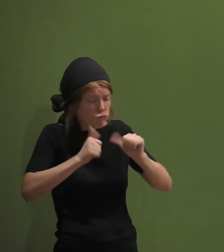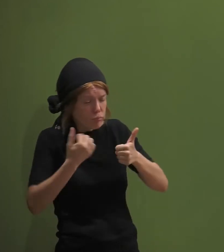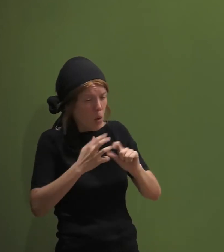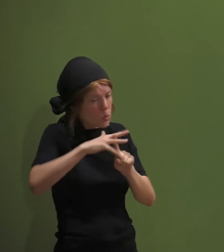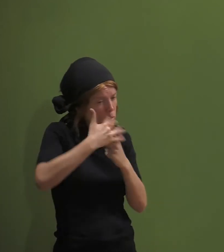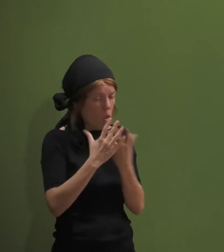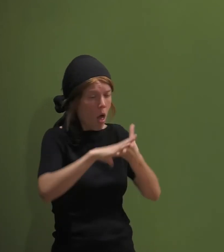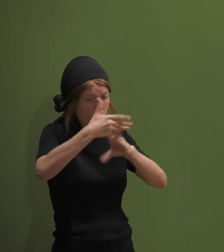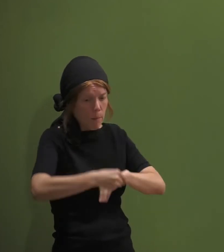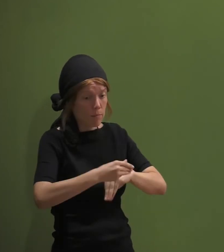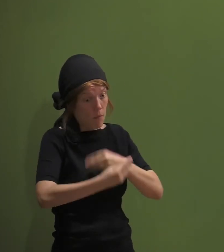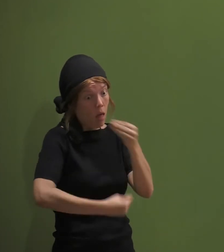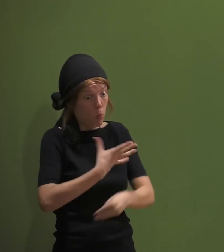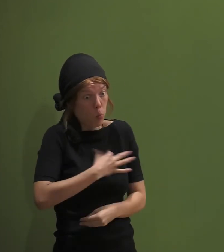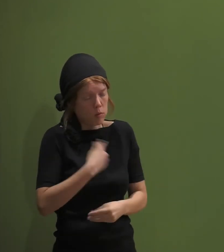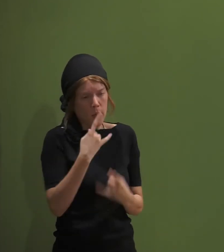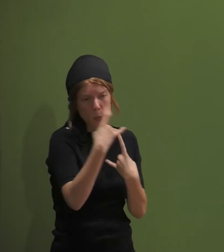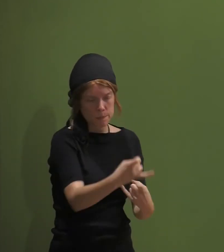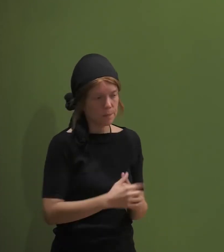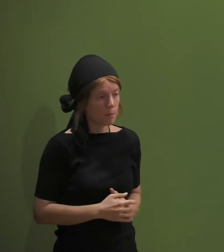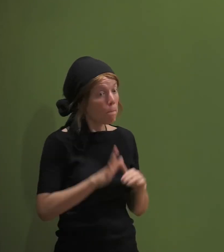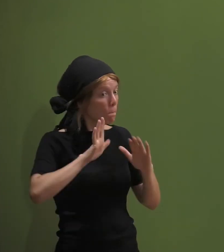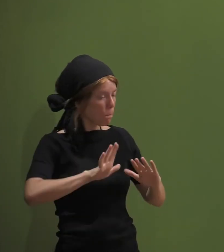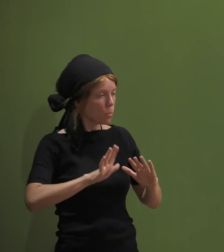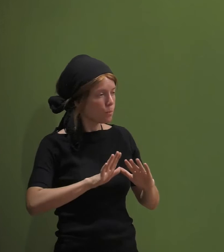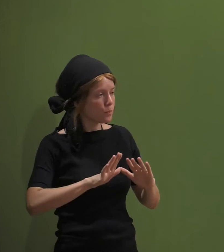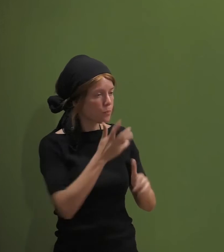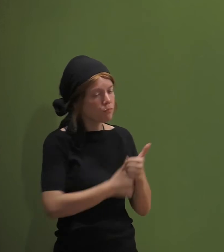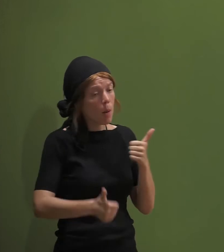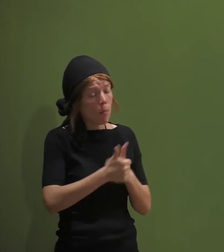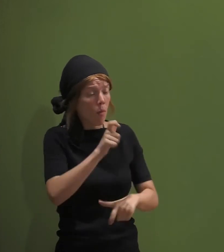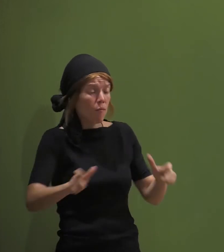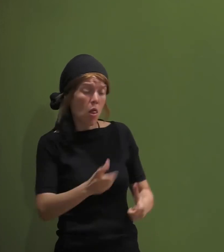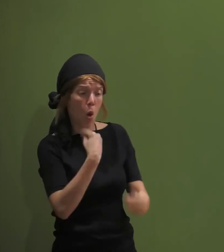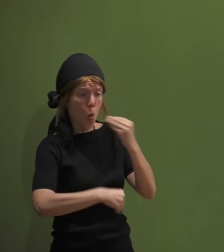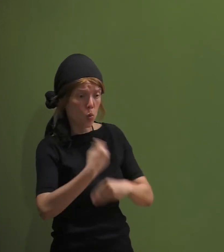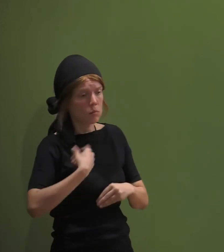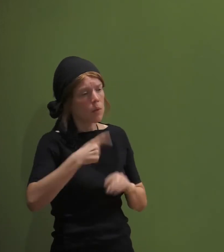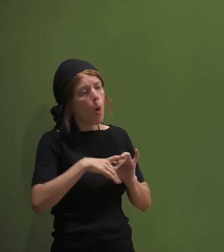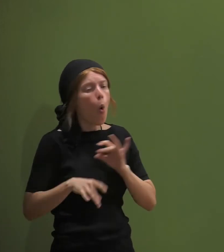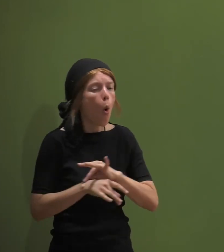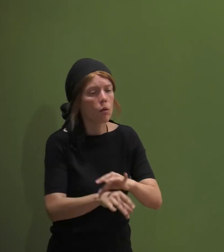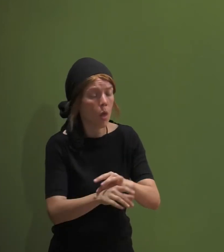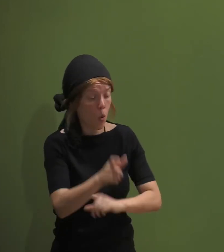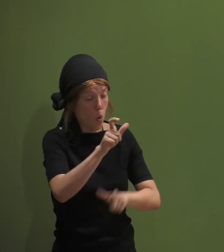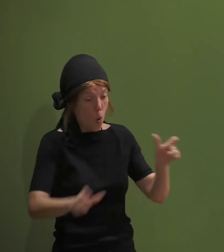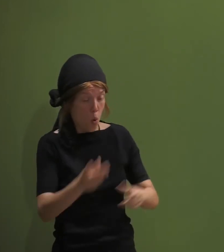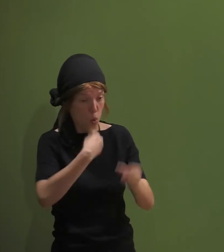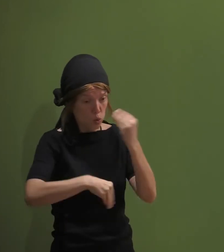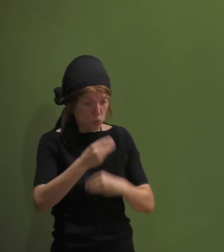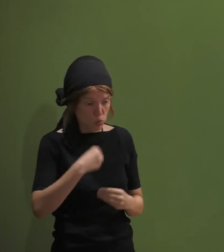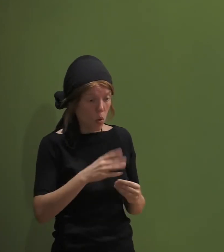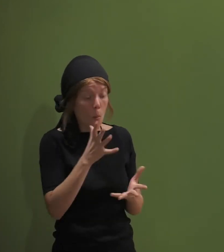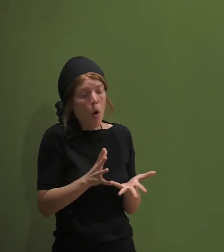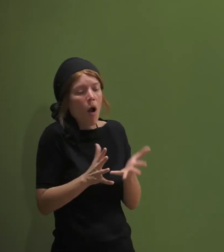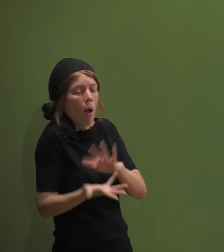marco de adaptación factible y atractivo. No obstante, las preferencias de los consumidores y la orientación de los mismos hacia los productos que estos